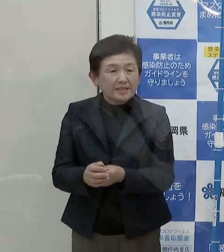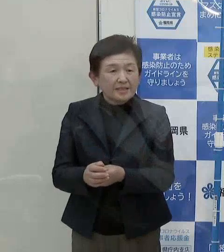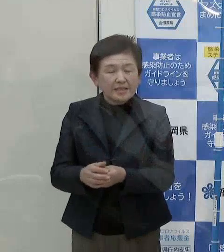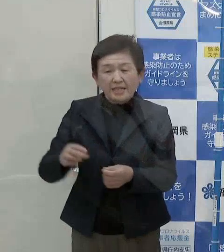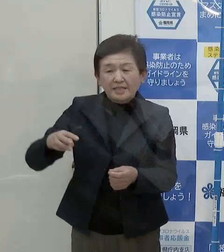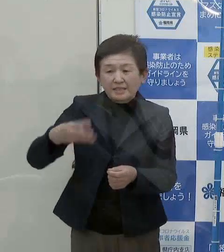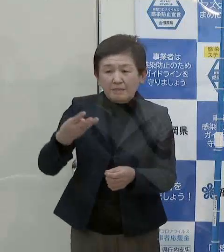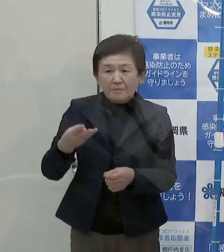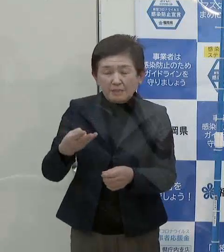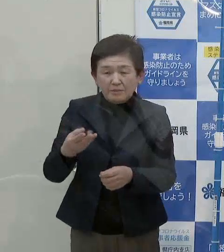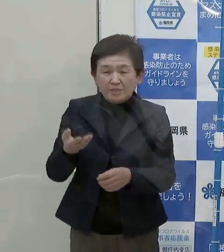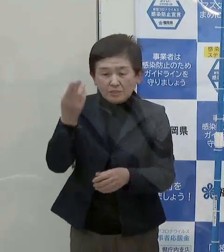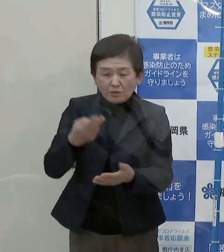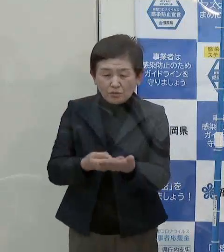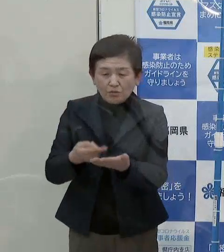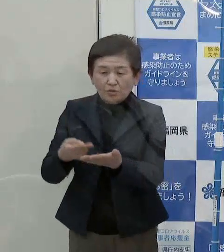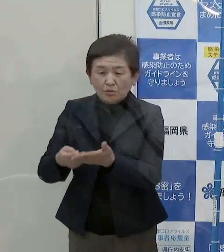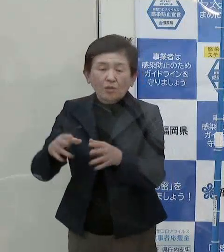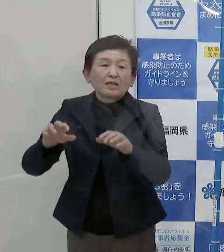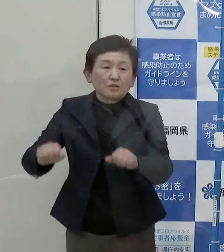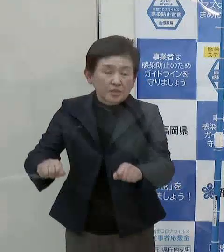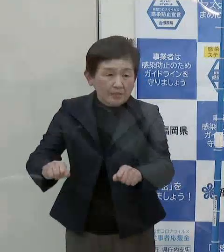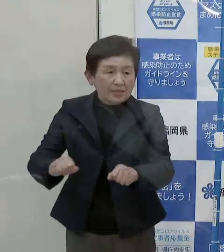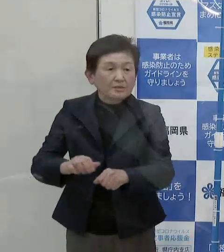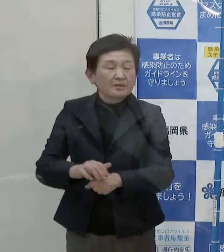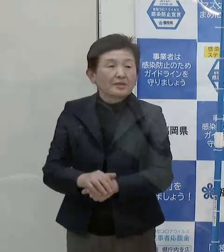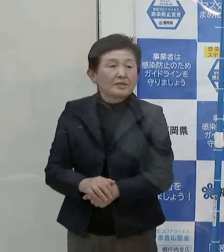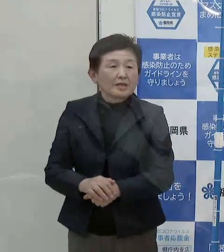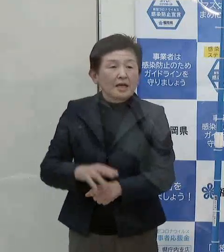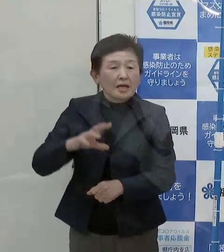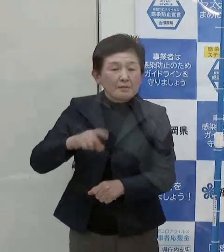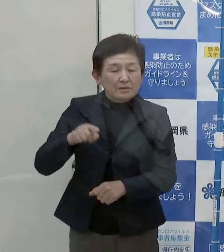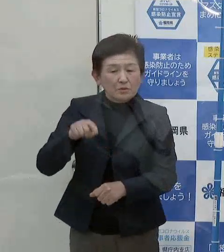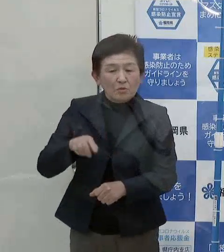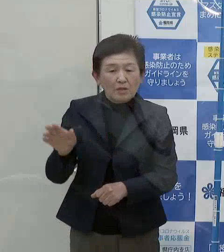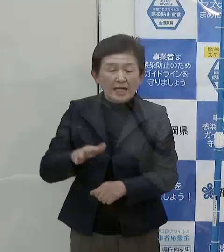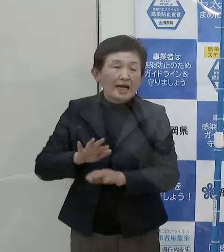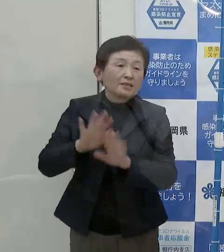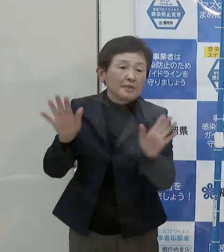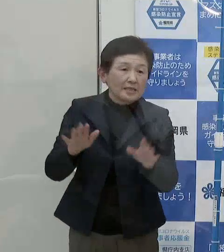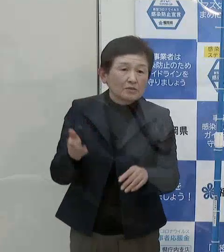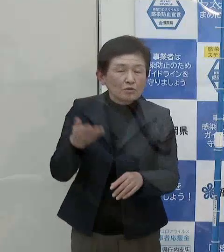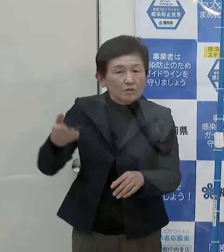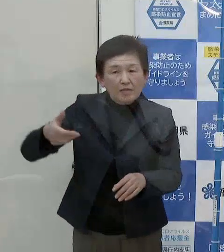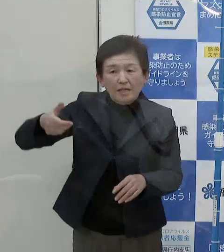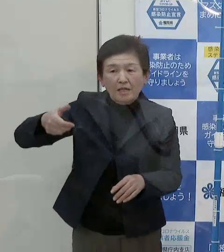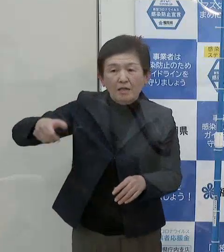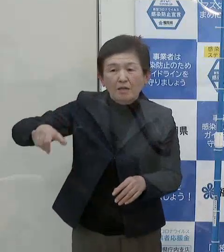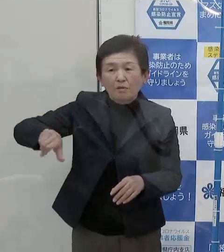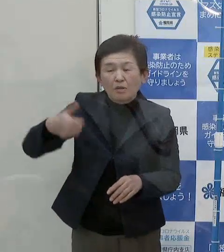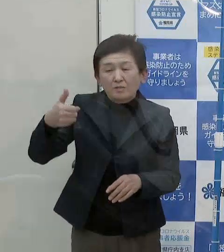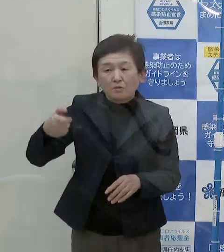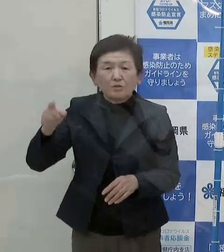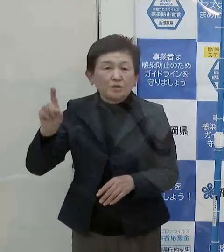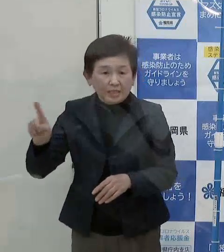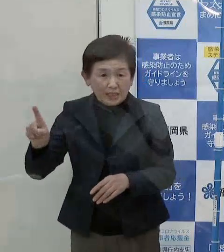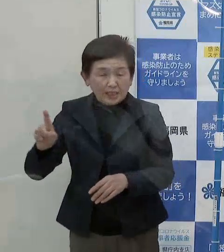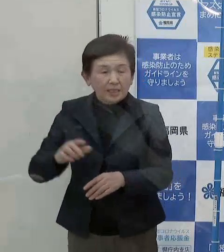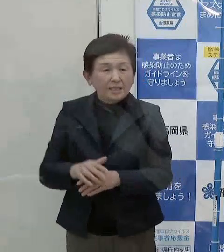床を超えるやつを確保しております。それのうち数に今なってるんだけど、まずそこから行って、でその次は551、これ